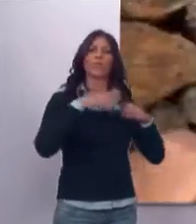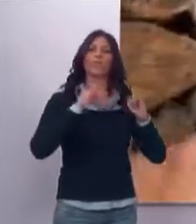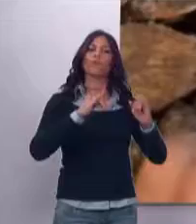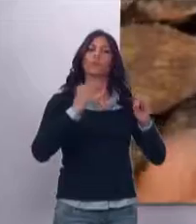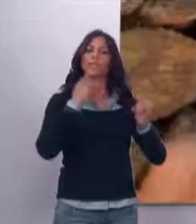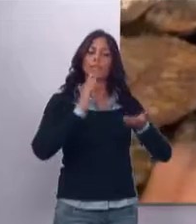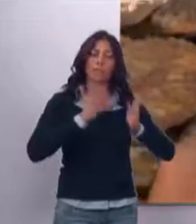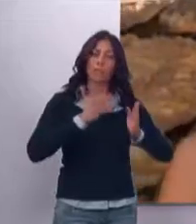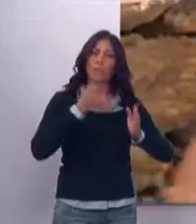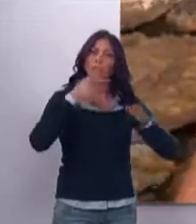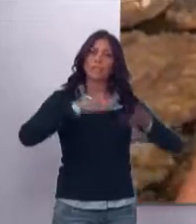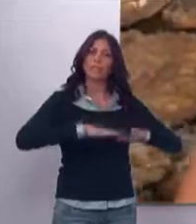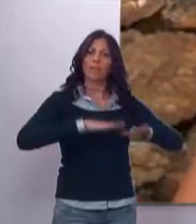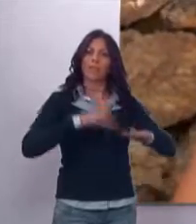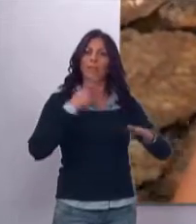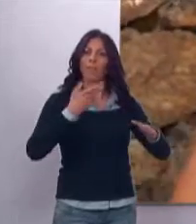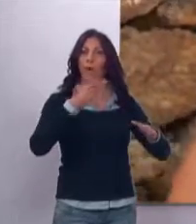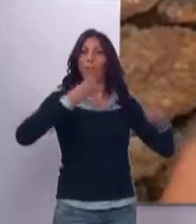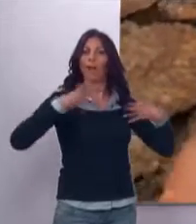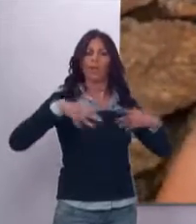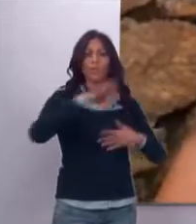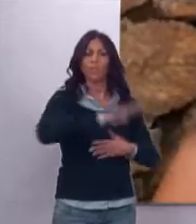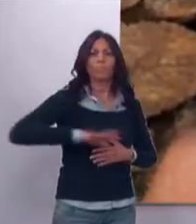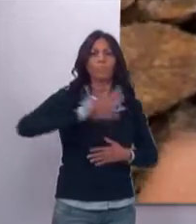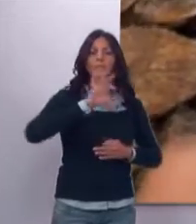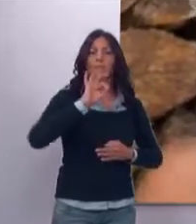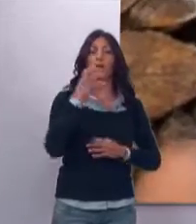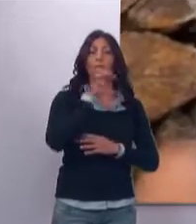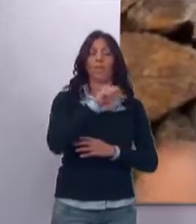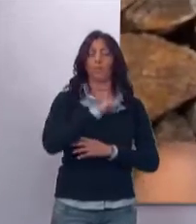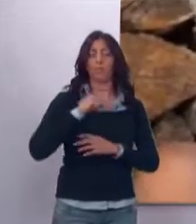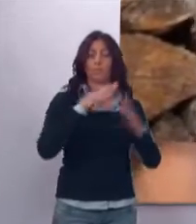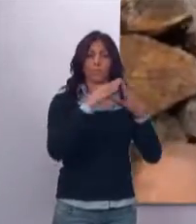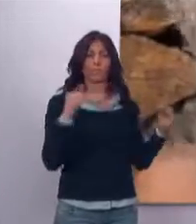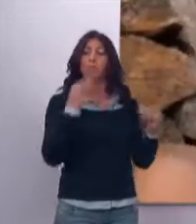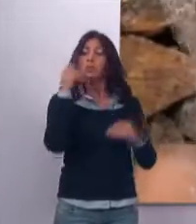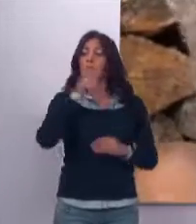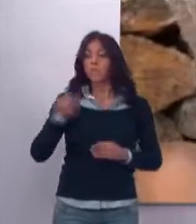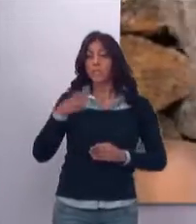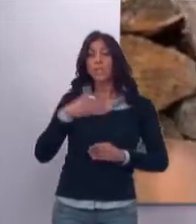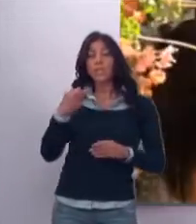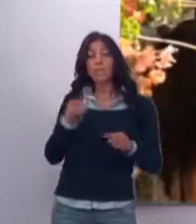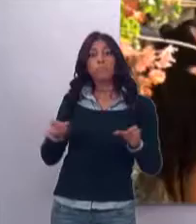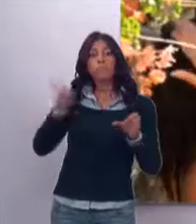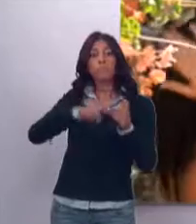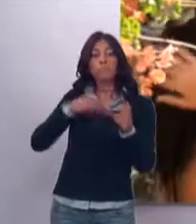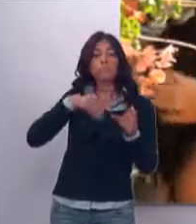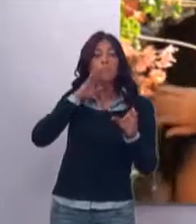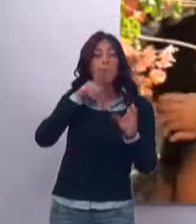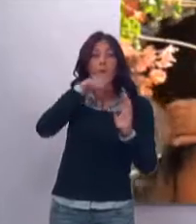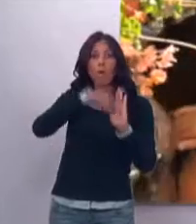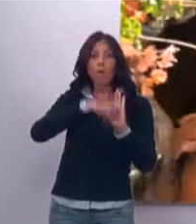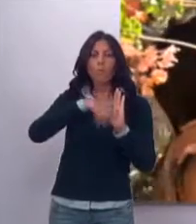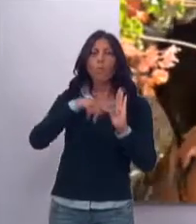disfrutar de tratamiento e estancias en balnearios de toda a comunidade autónoma andaluza. Toda aquella persona que queira formar